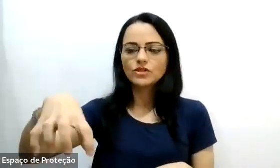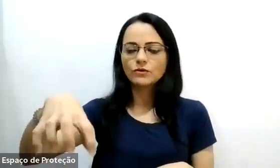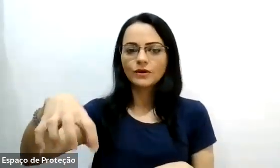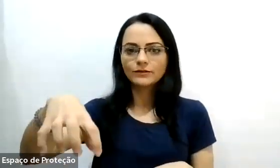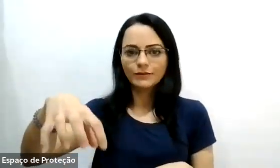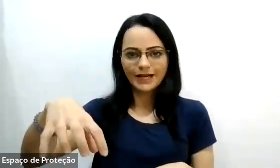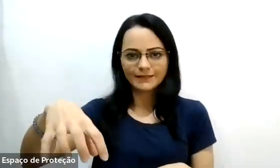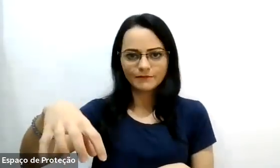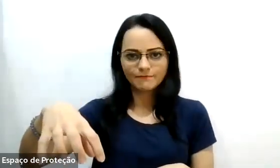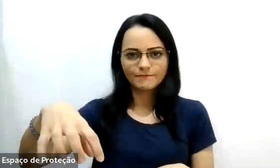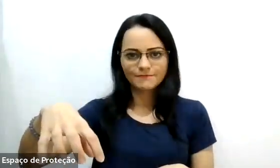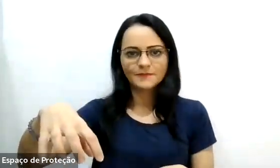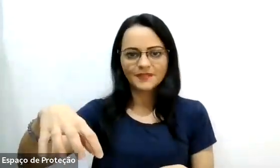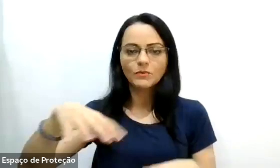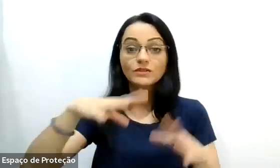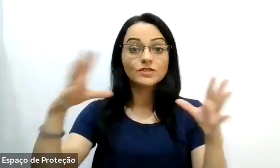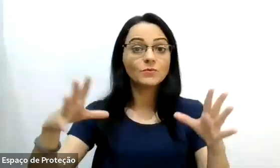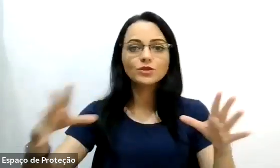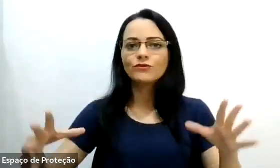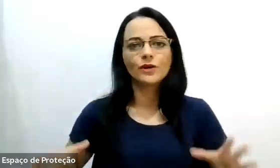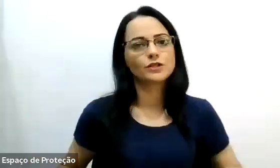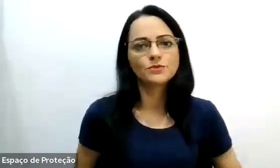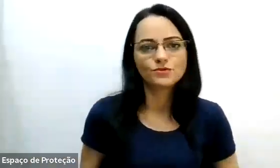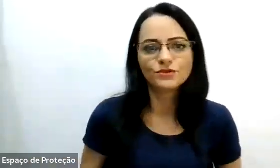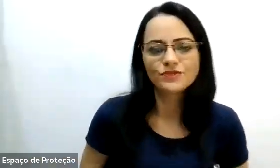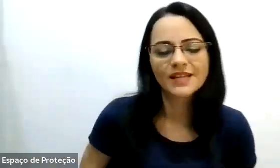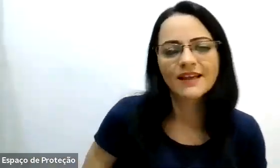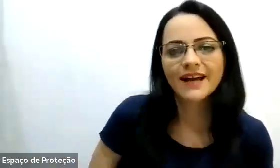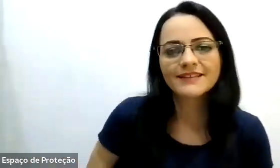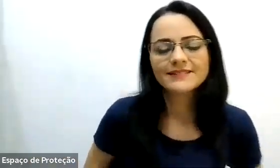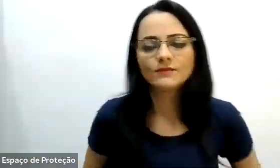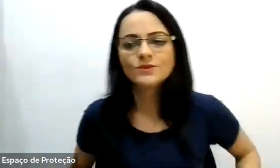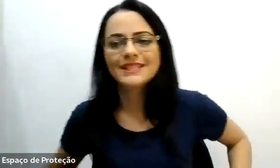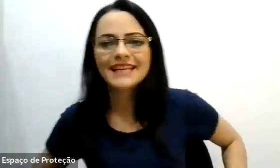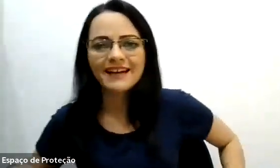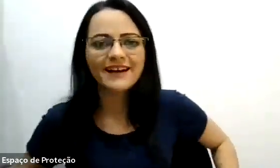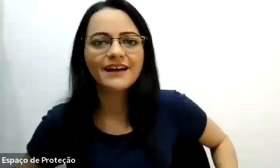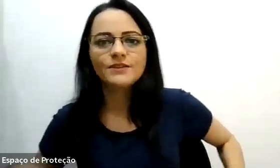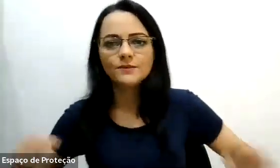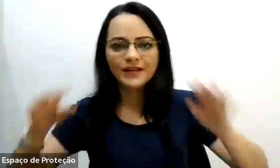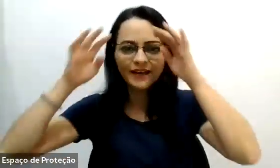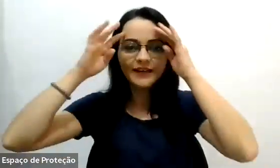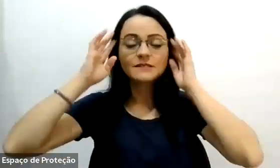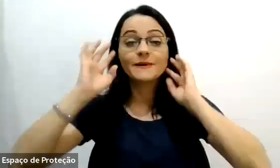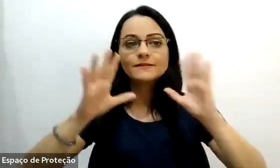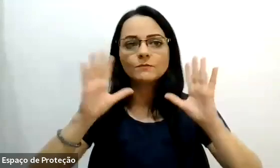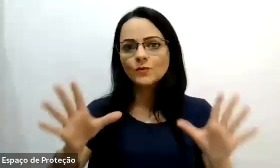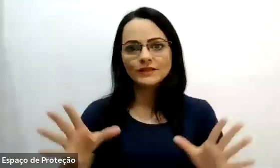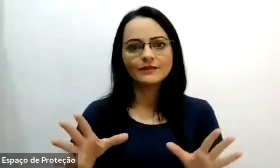tinha colocado uma casa, tá bom? Então isso é muito forte para os surdos, a questão do cenário, né? Eles prestam muita